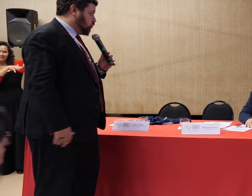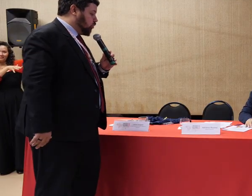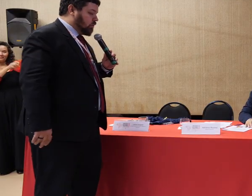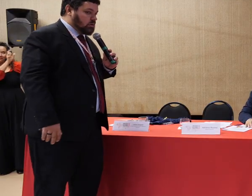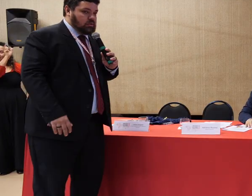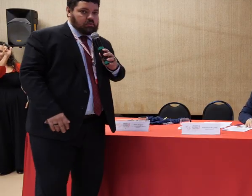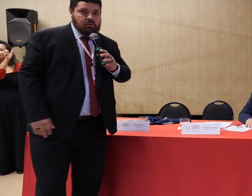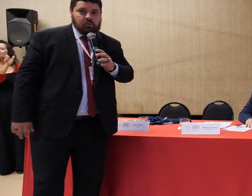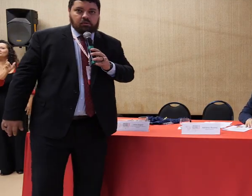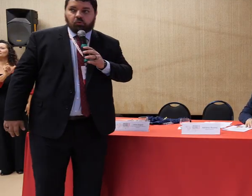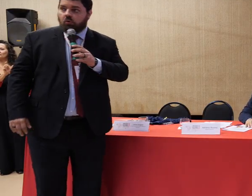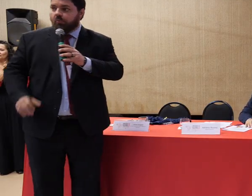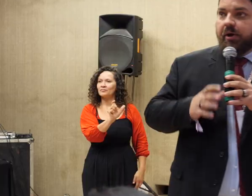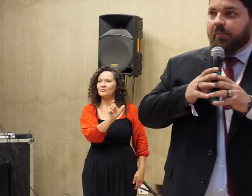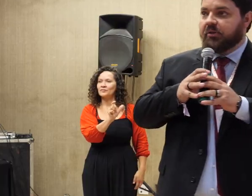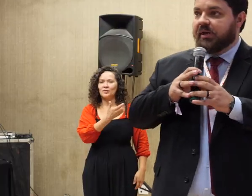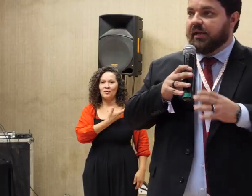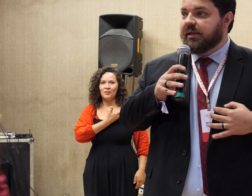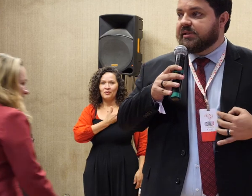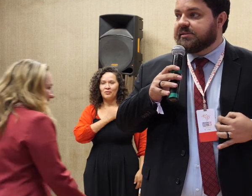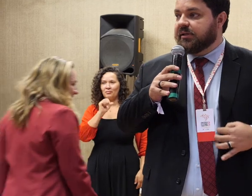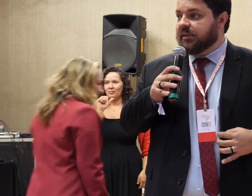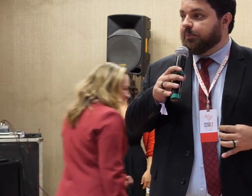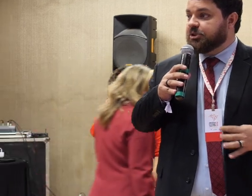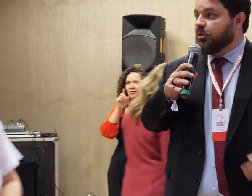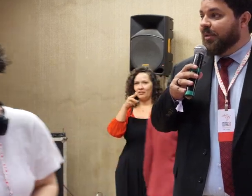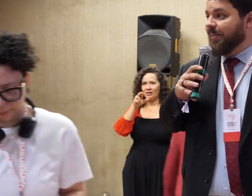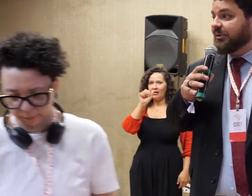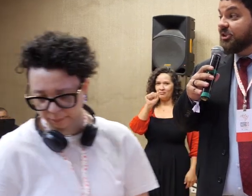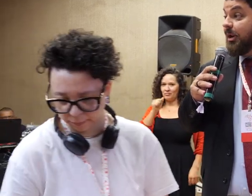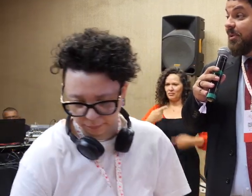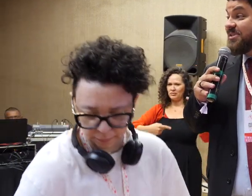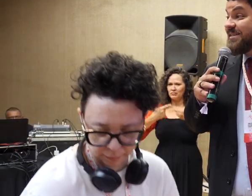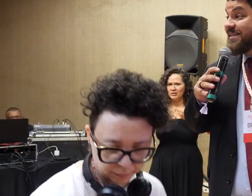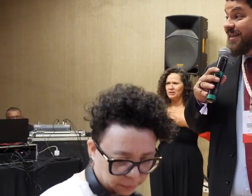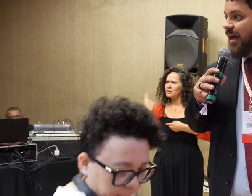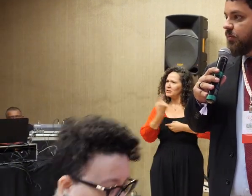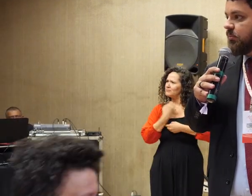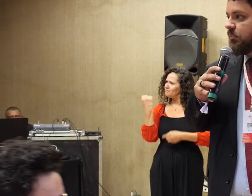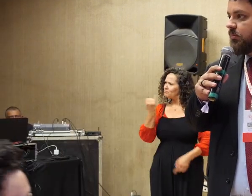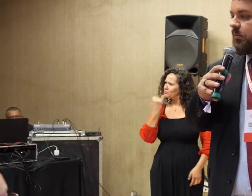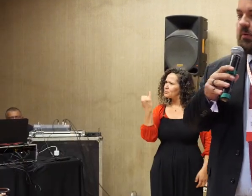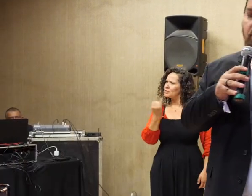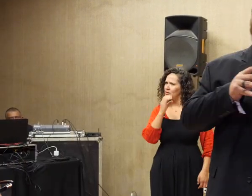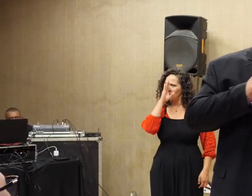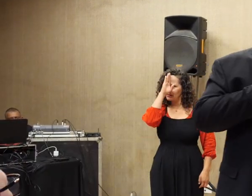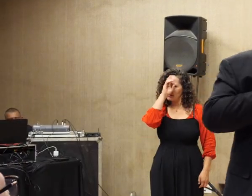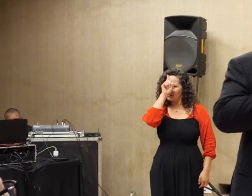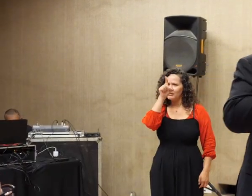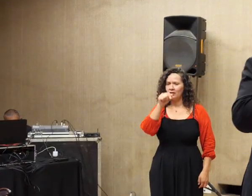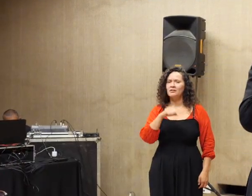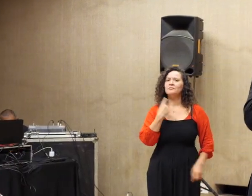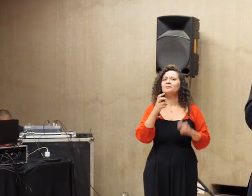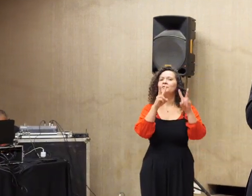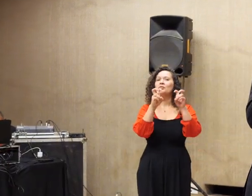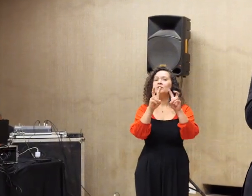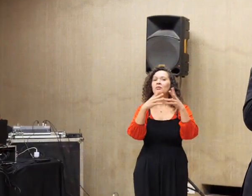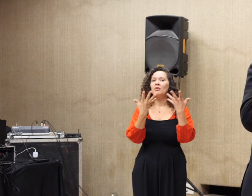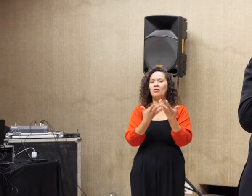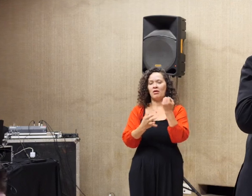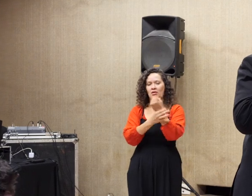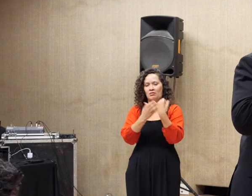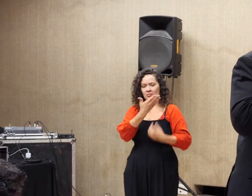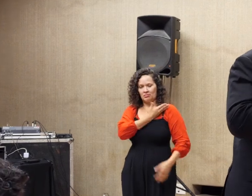na pessoa do companheiro Alberto Cantalice, que está puxando um debate extremamente necessário sobre a questão